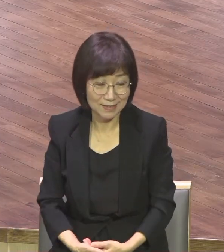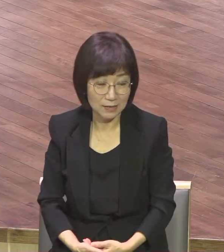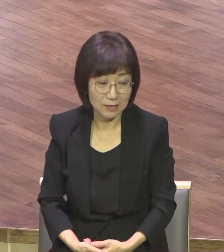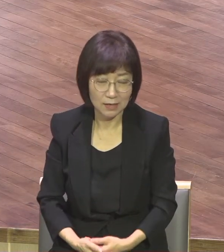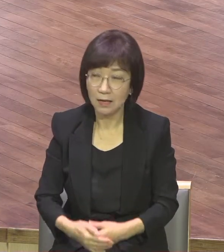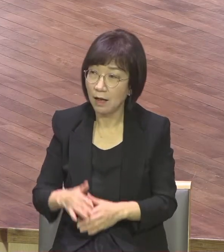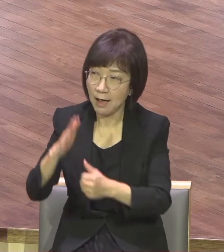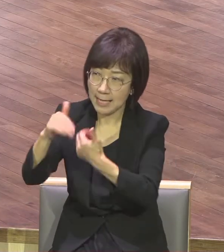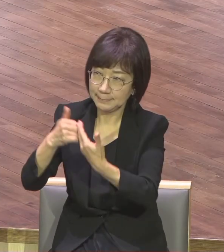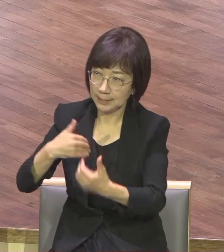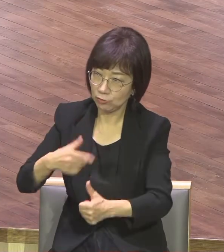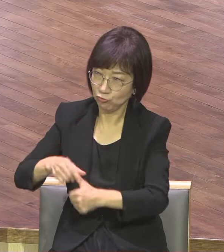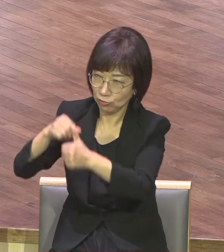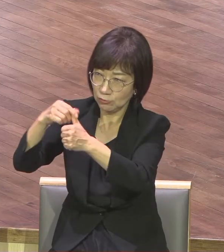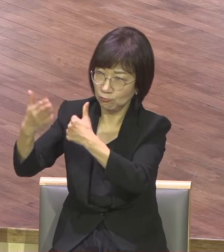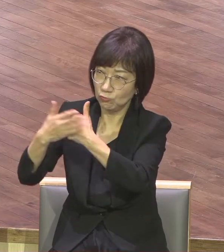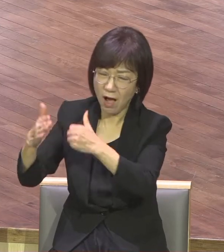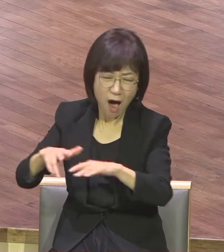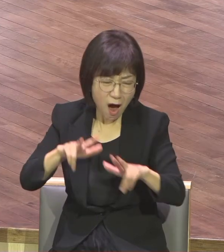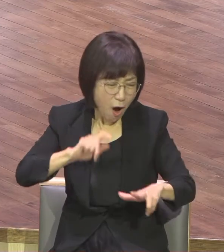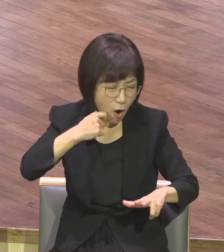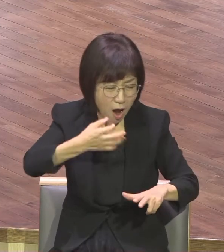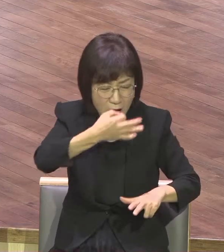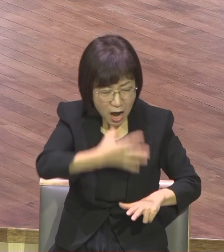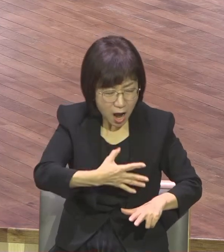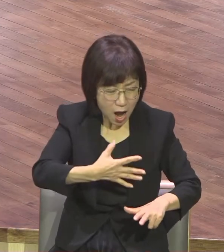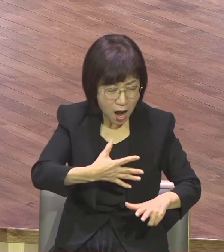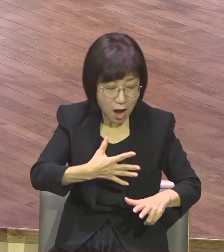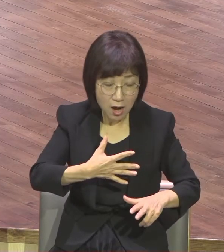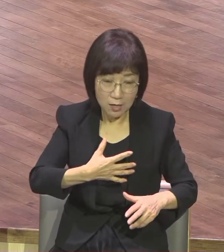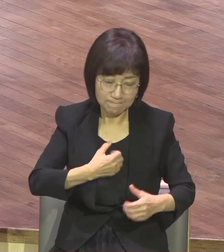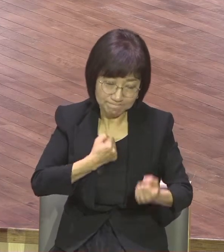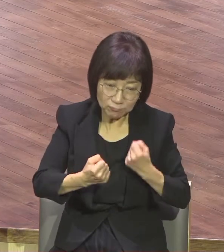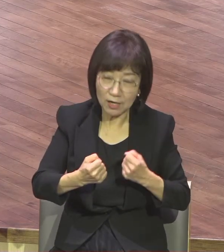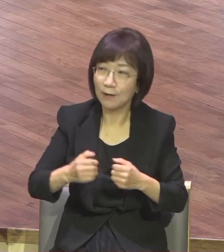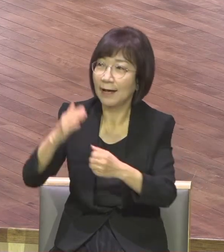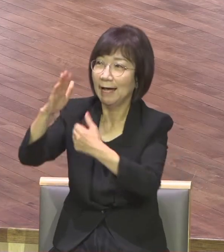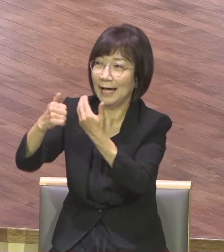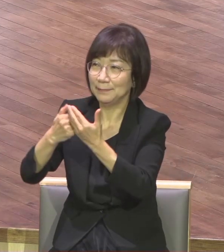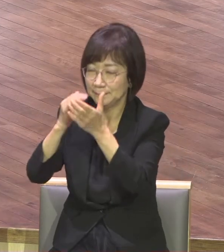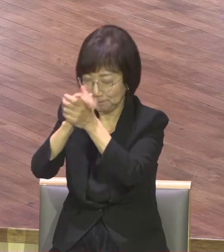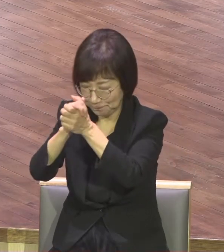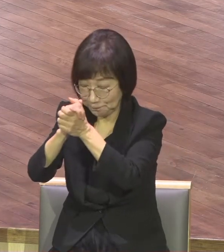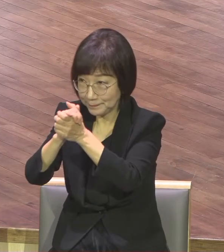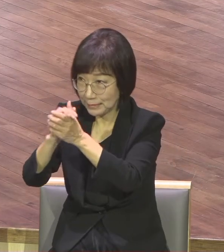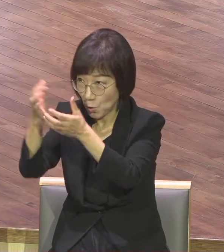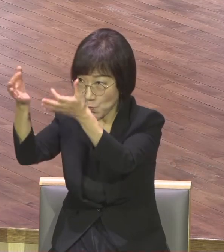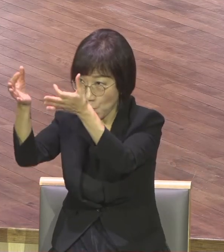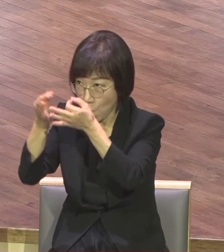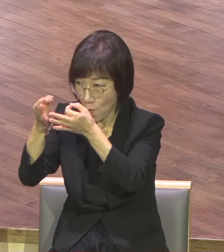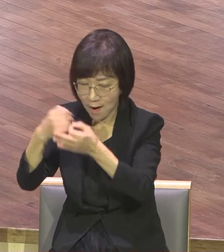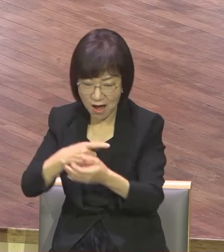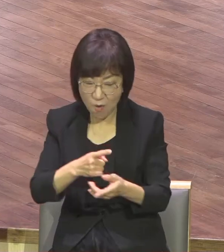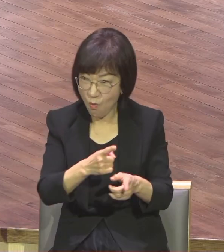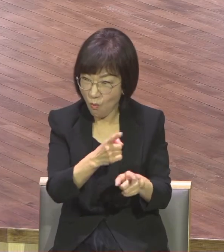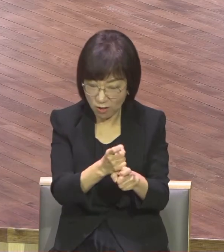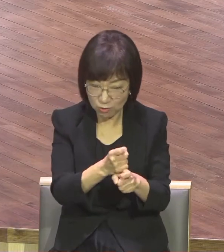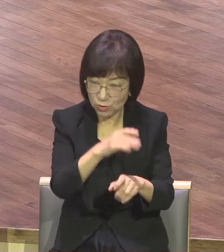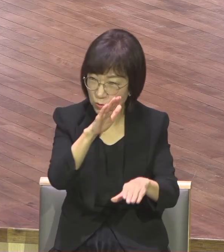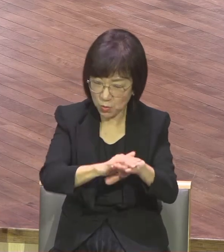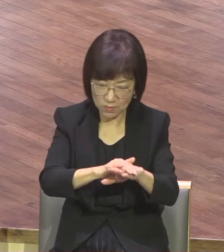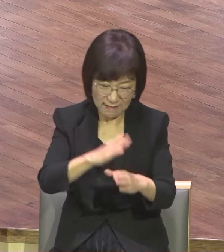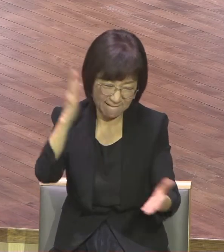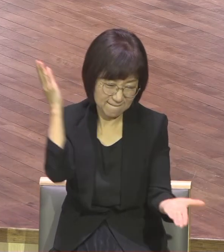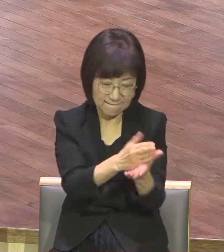구원하실 것이라는 것이에요. 지금 굉장히 힘든 가운데 있지만은 하나님께서 내 기도를 들으시고 반드시 원수의 손에서 나를 구원해 주실